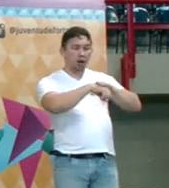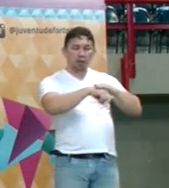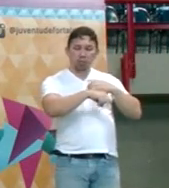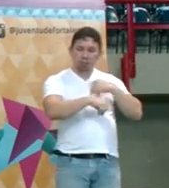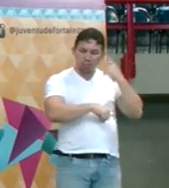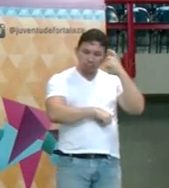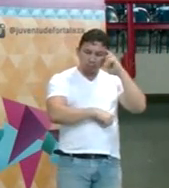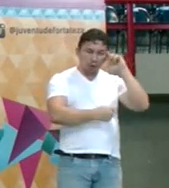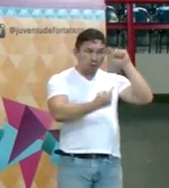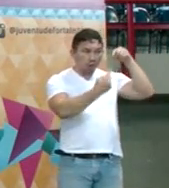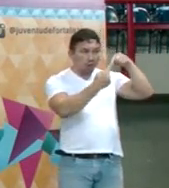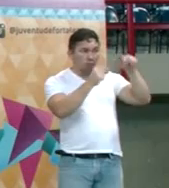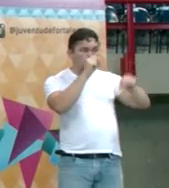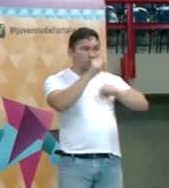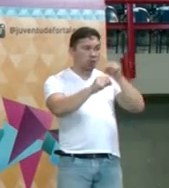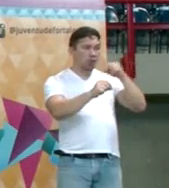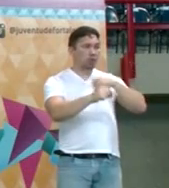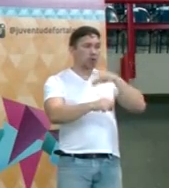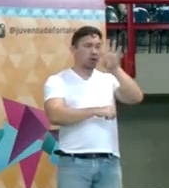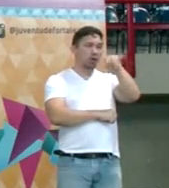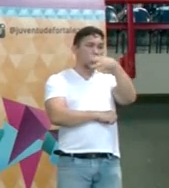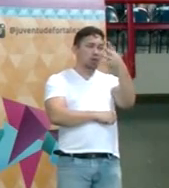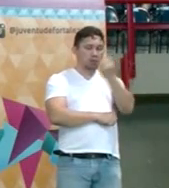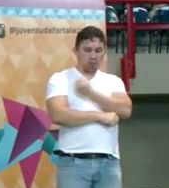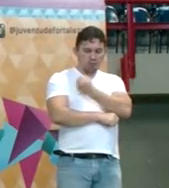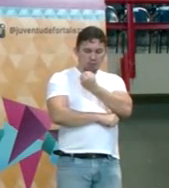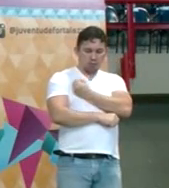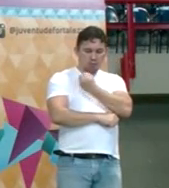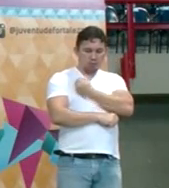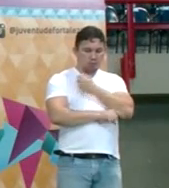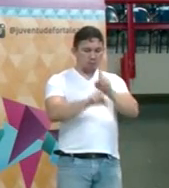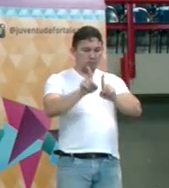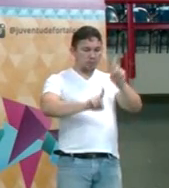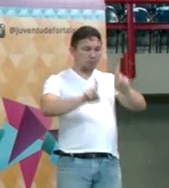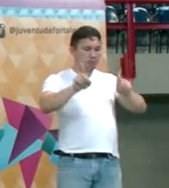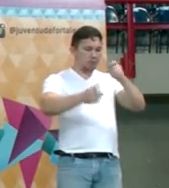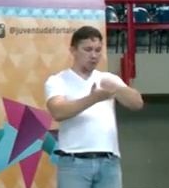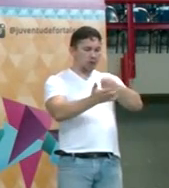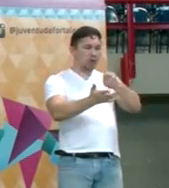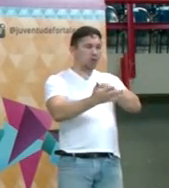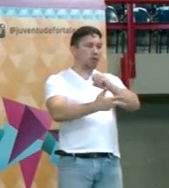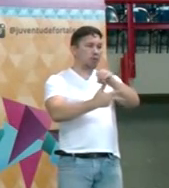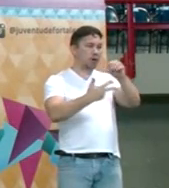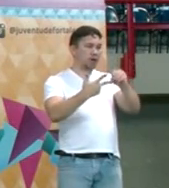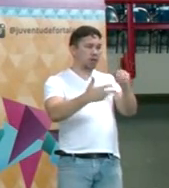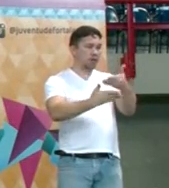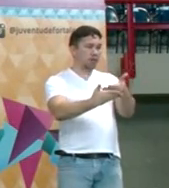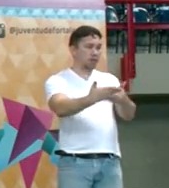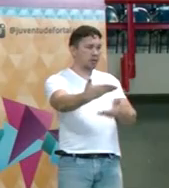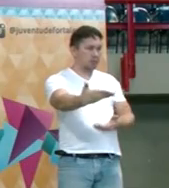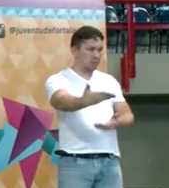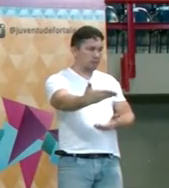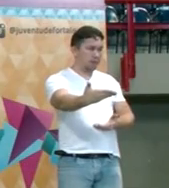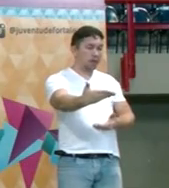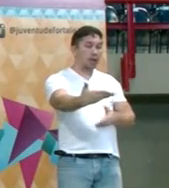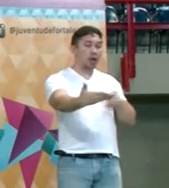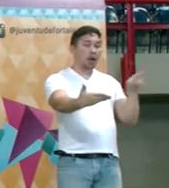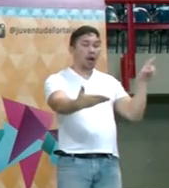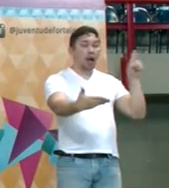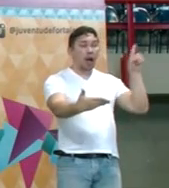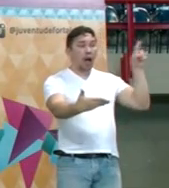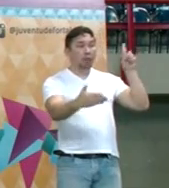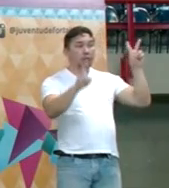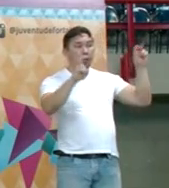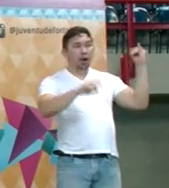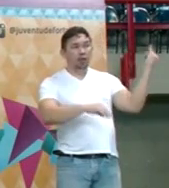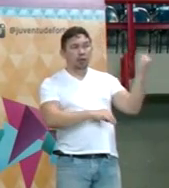tabela constava o quê? Que estatística era o assunto que mais era cobrado na prova. Pela